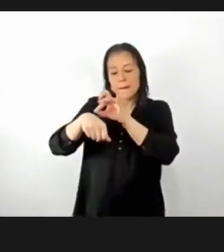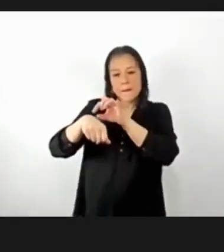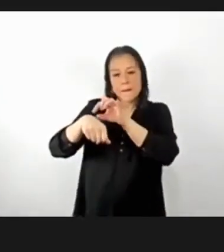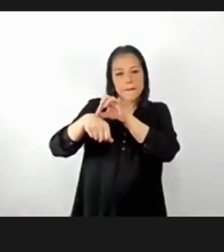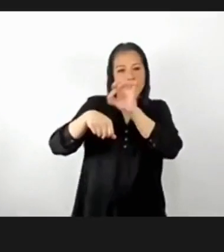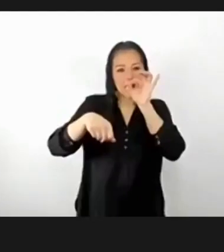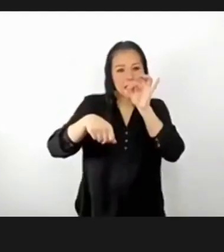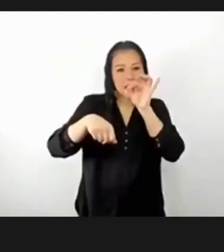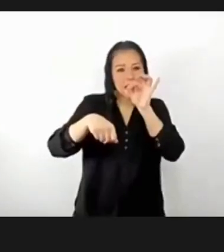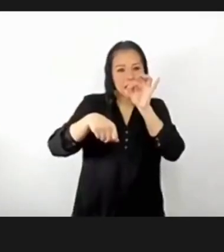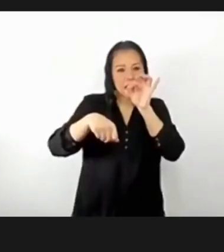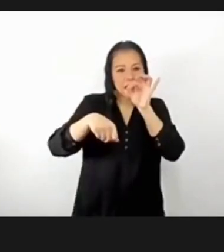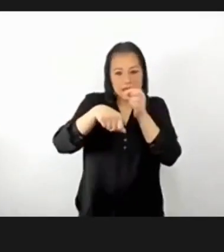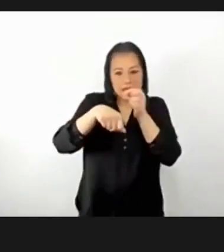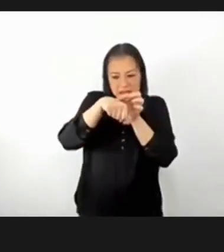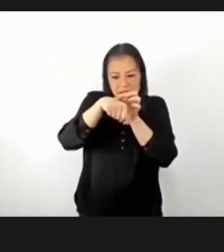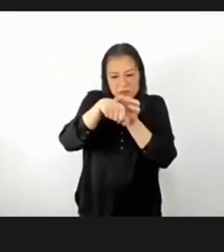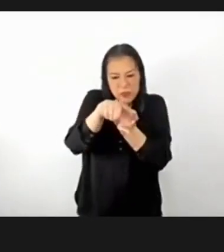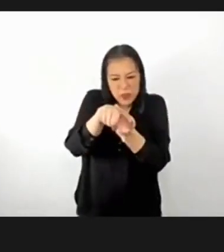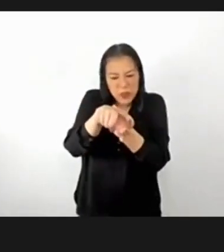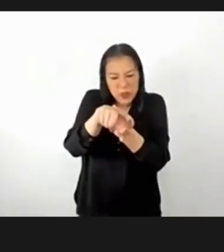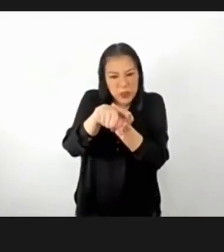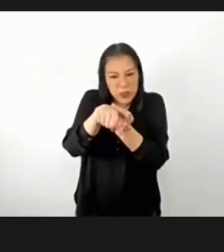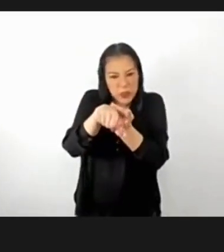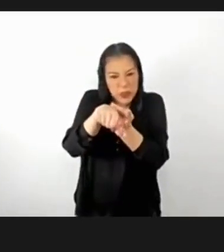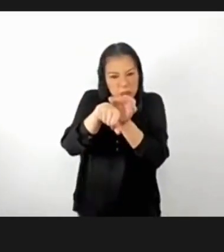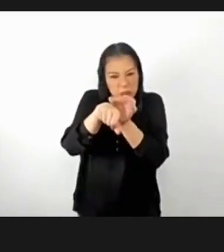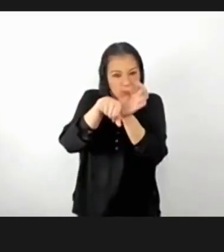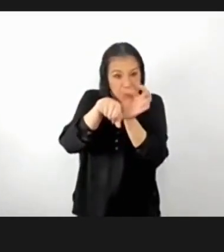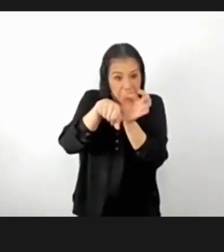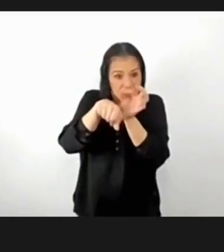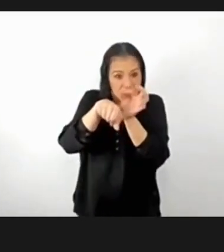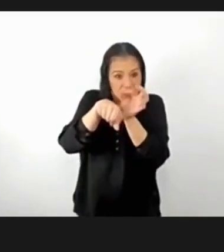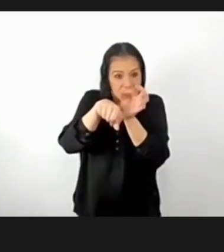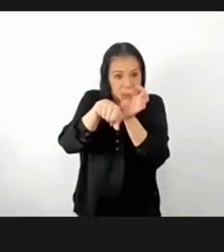eso, esa pus, la seco